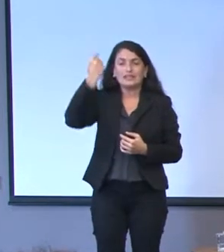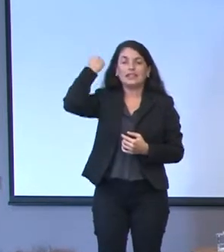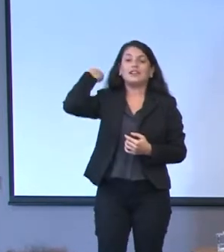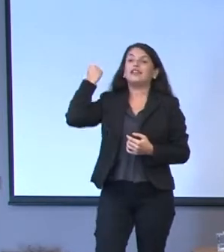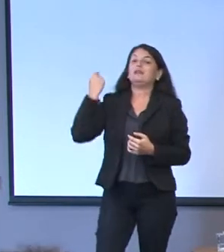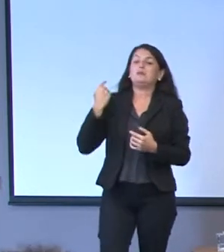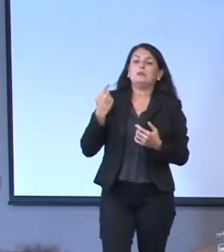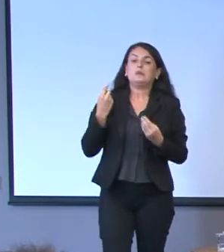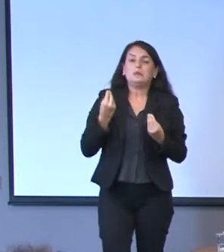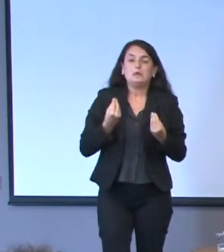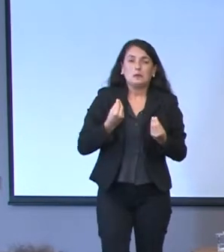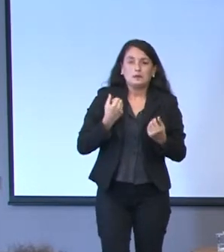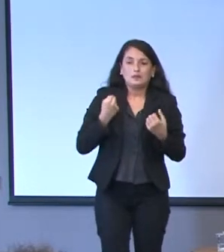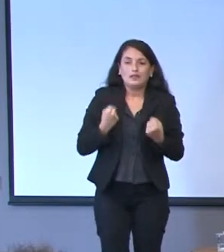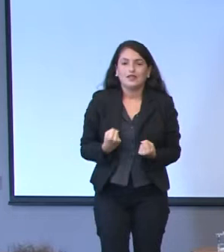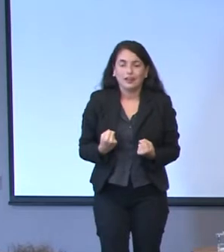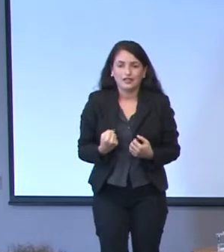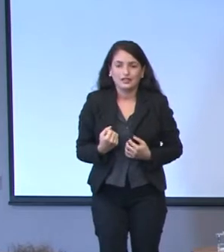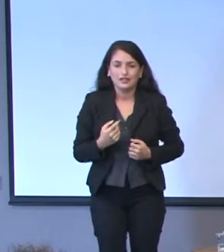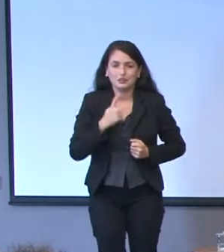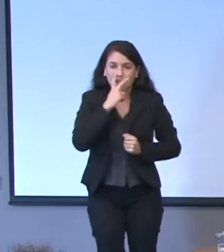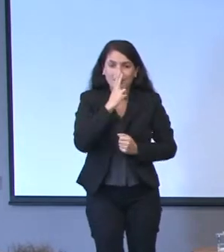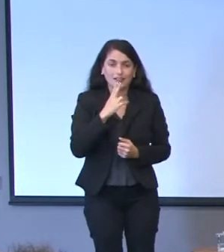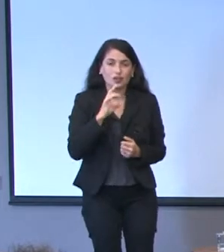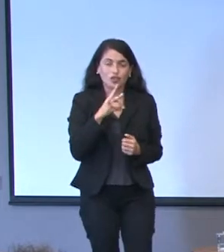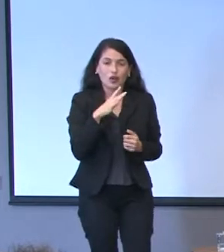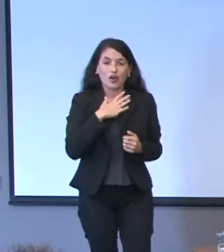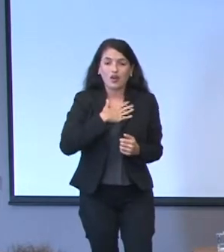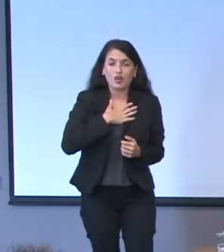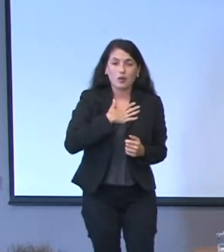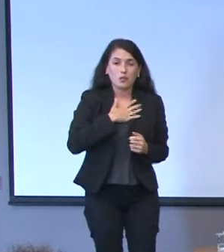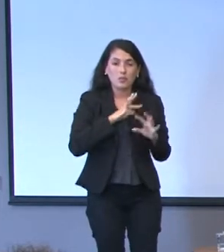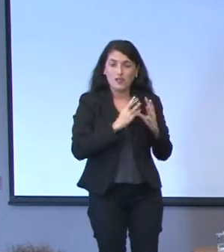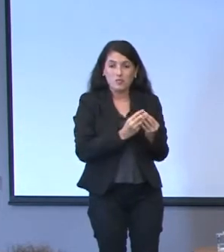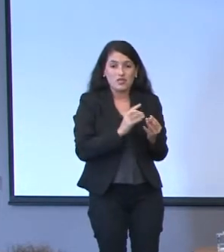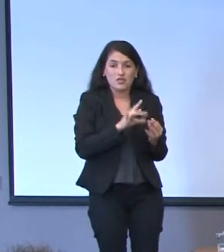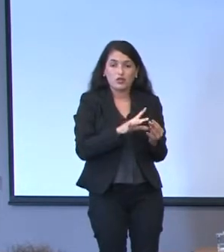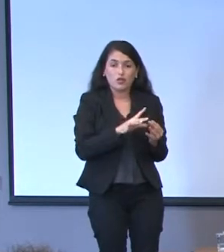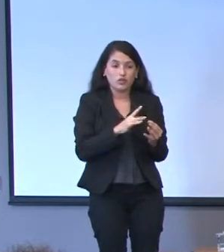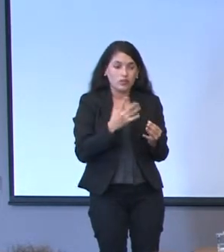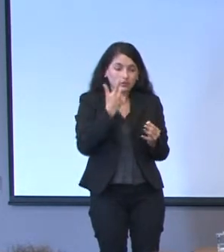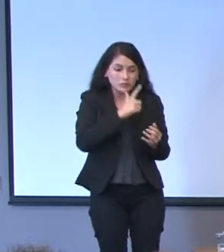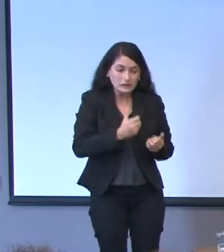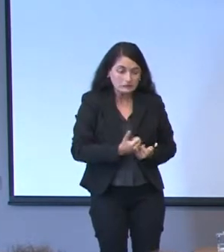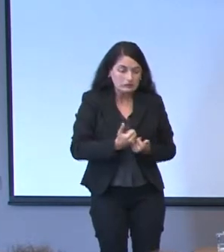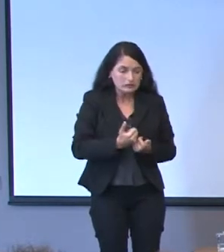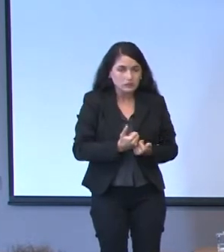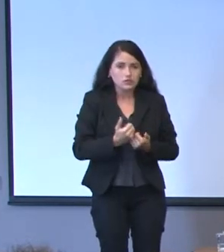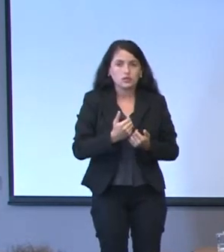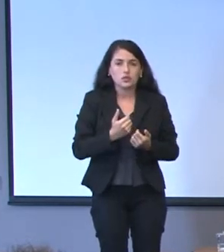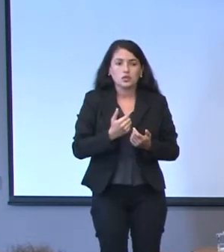é conosco, né? Assim, é nós e nós mesmos que vamos fazer com que você estude e tudo mais.